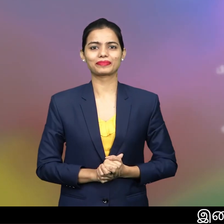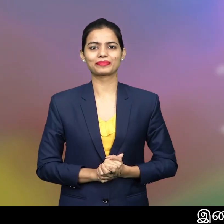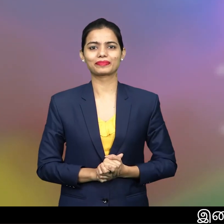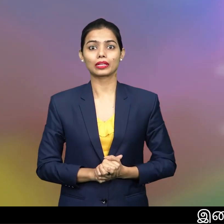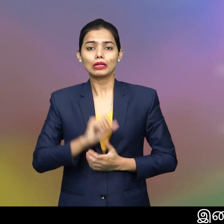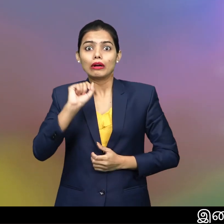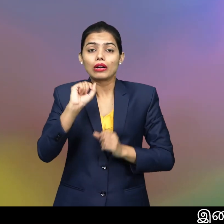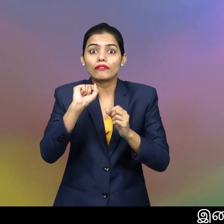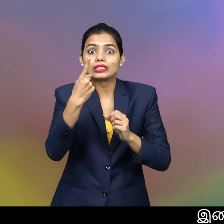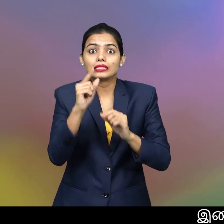இடைநிலை,